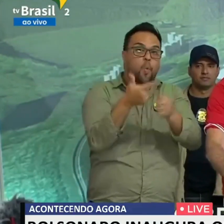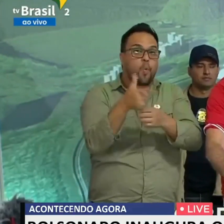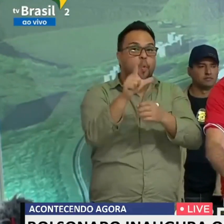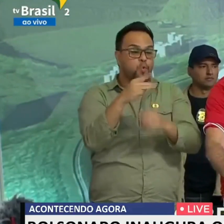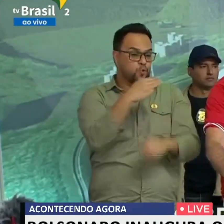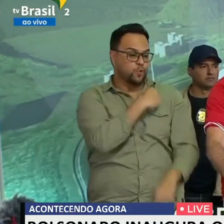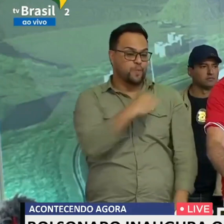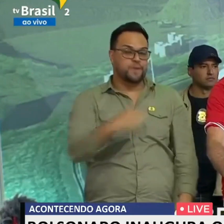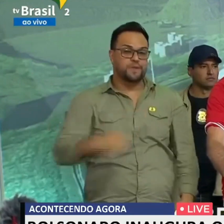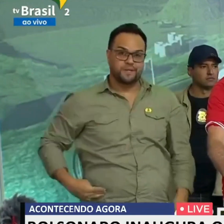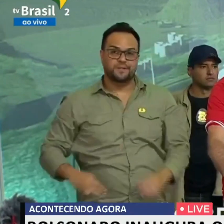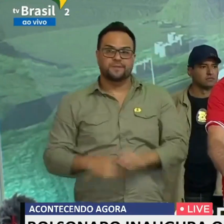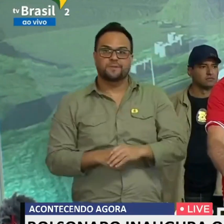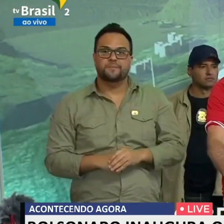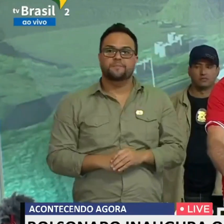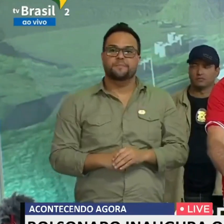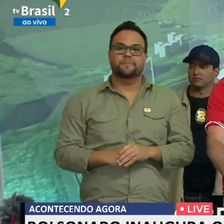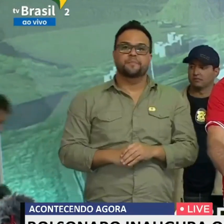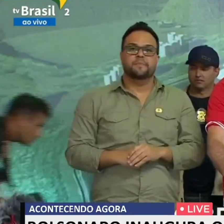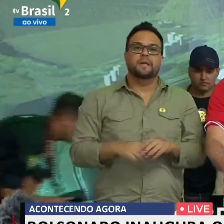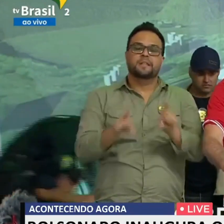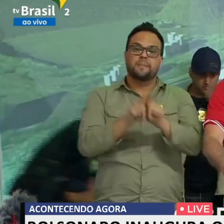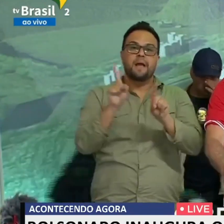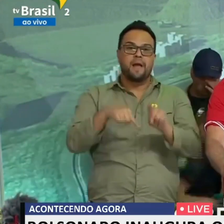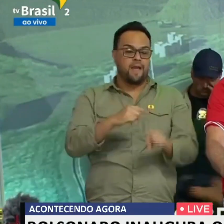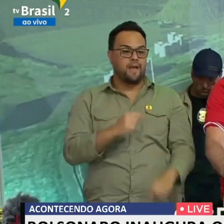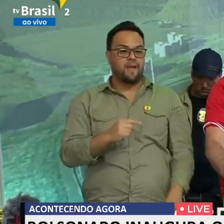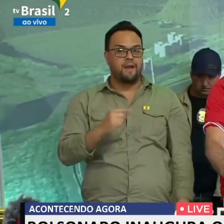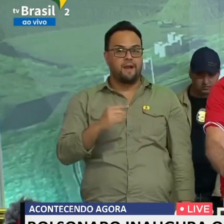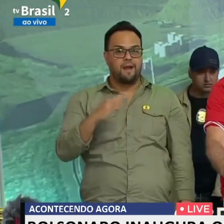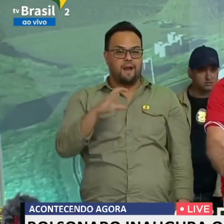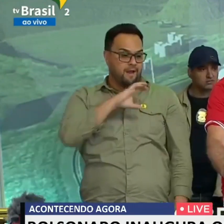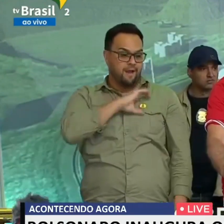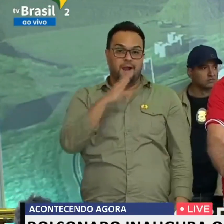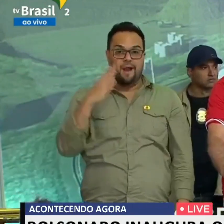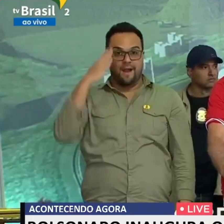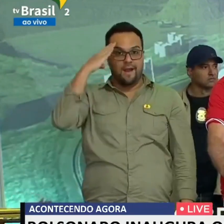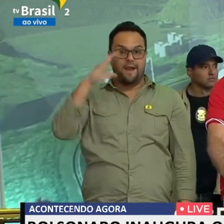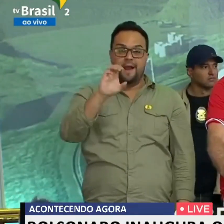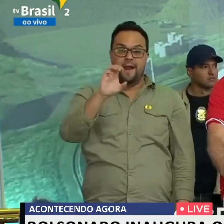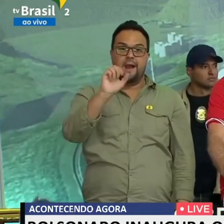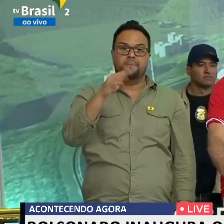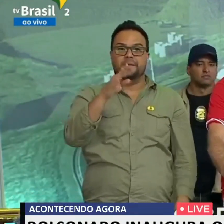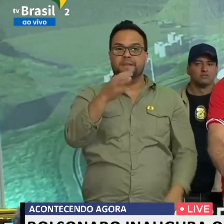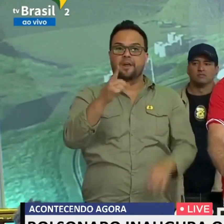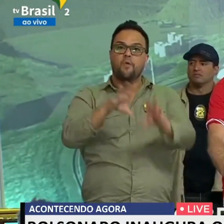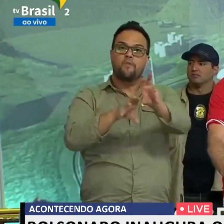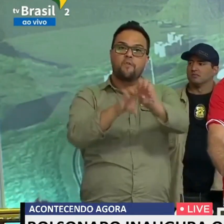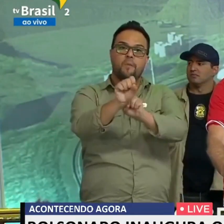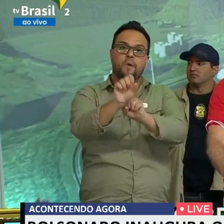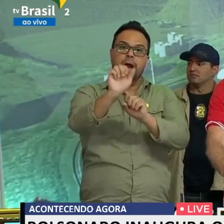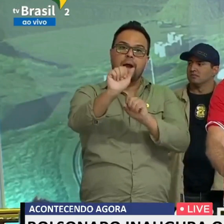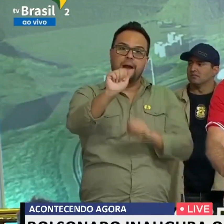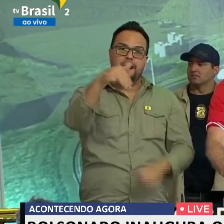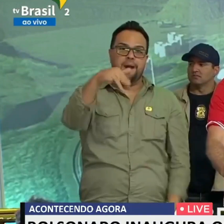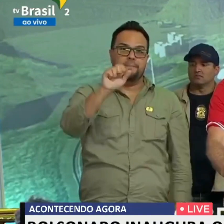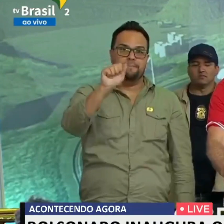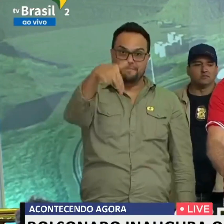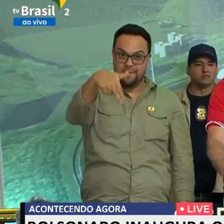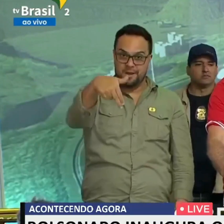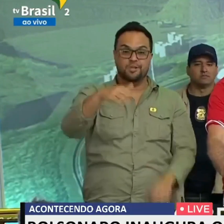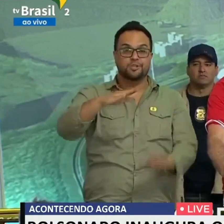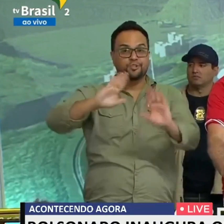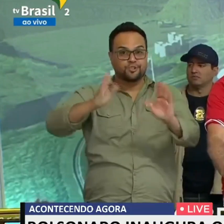ministro, que é capitão do Exército Brasileiro, que é formado na Academia Militar das Agulhas